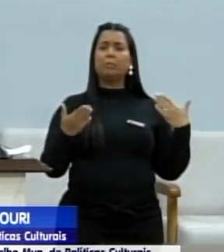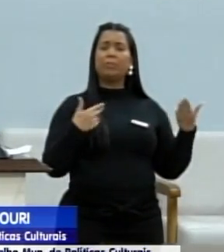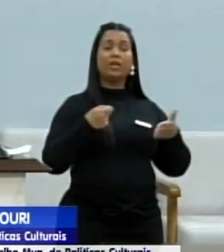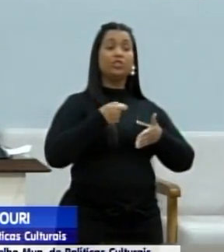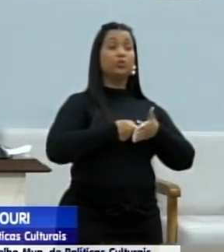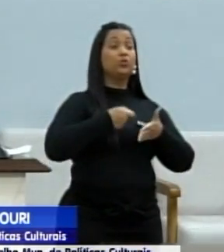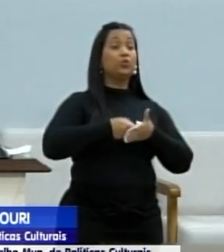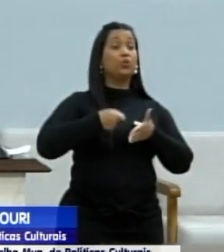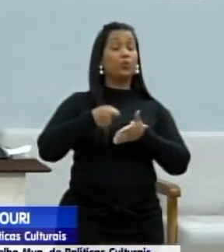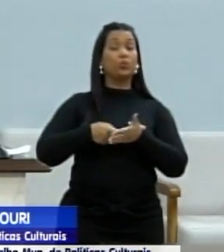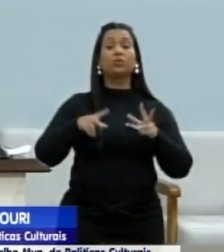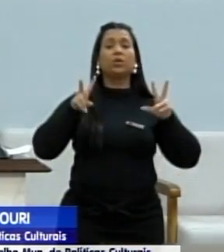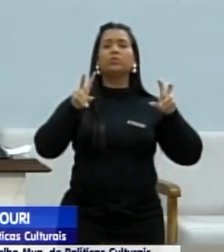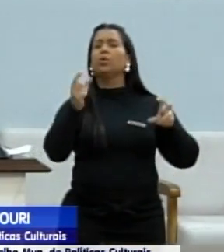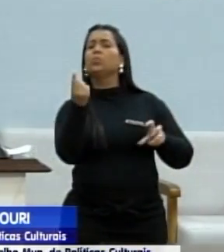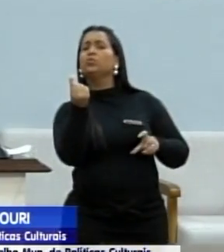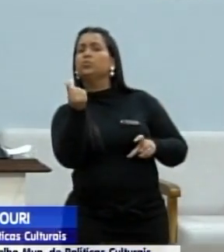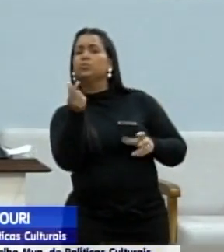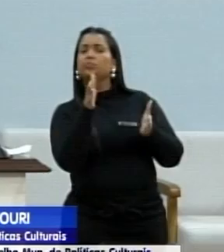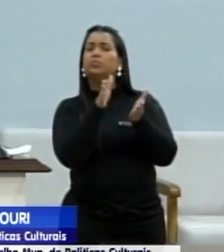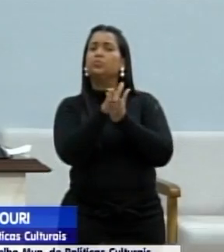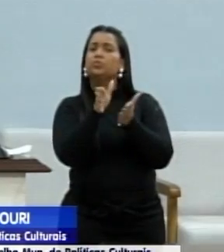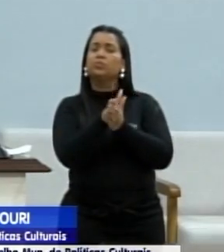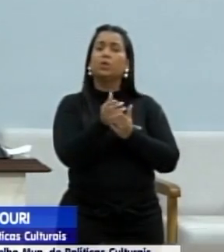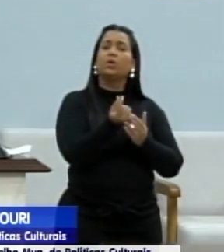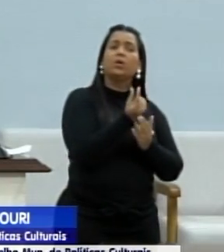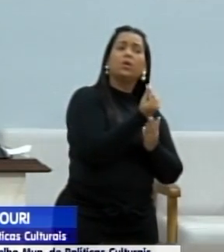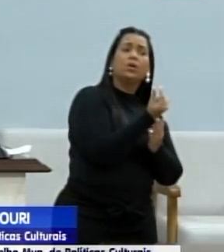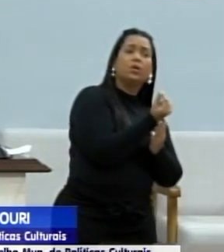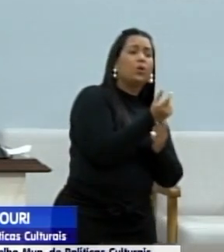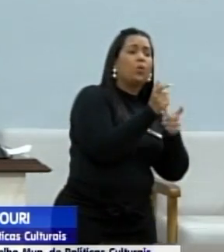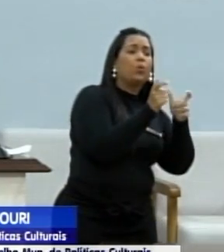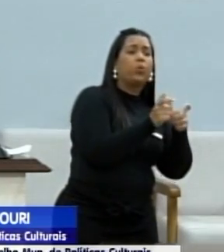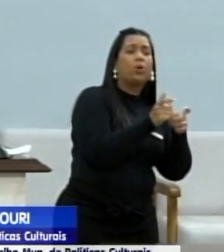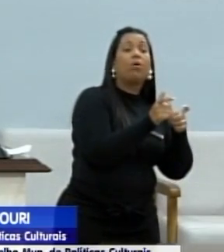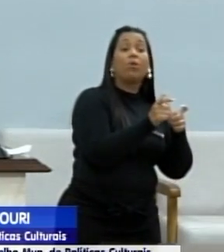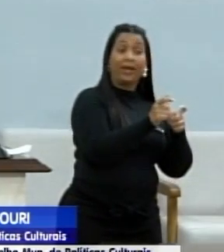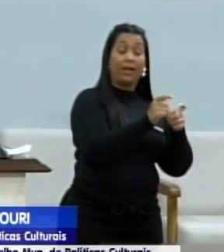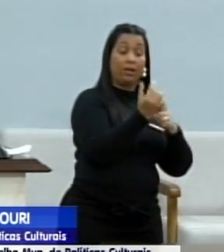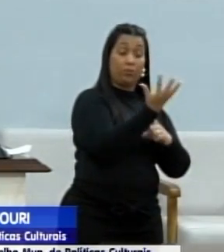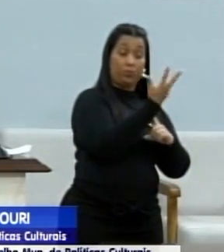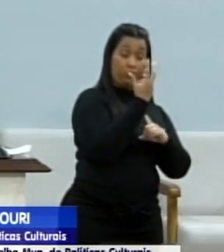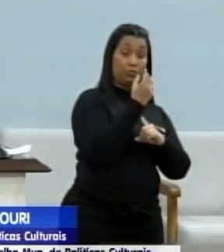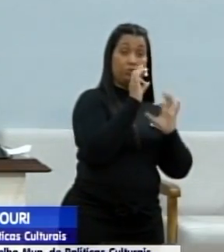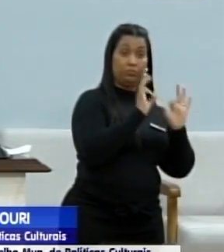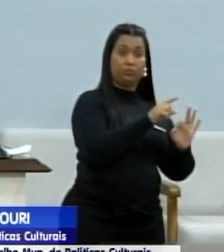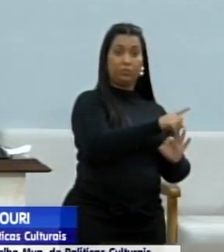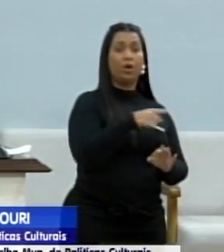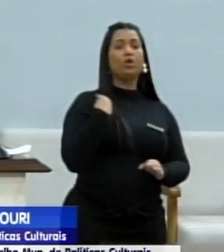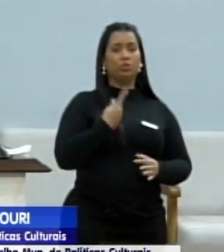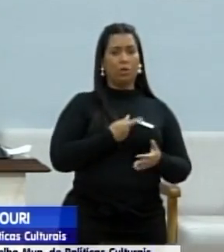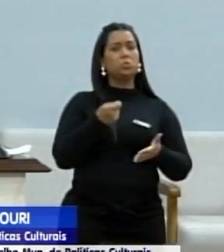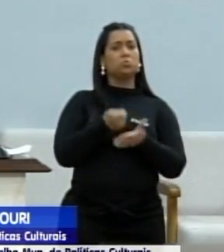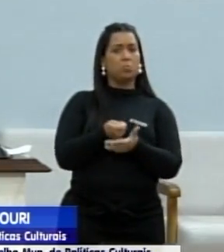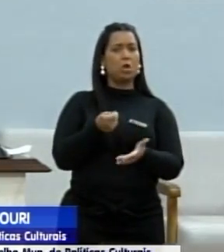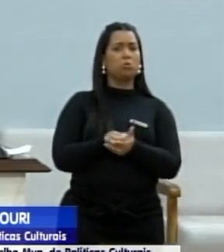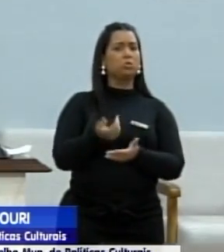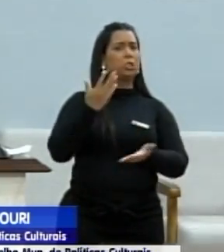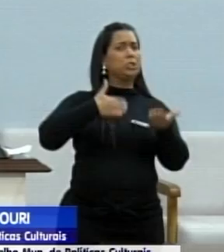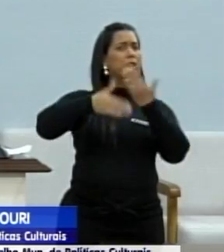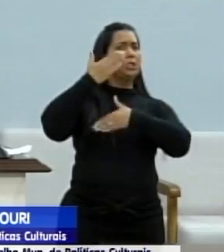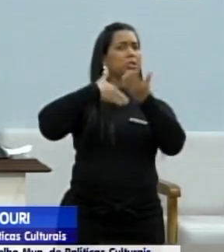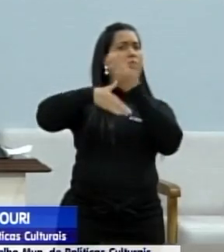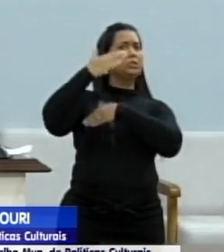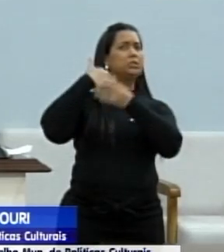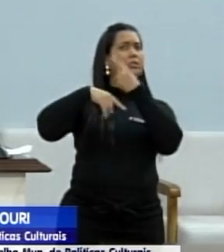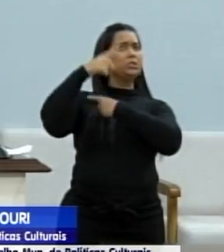luta sobre o orçamento e sobre o espaço da cultura de fato, né? A gente teve uma grande luta que vem desde, né,